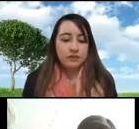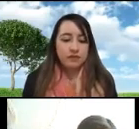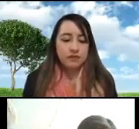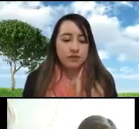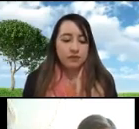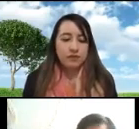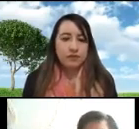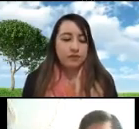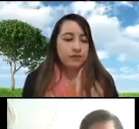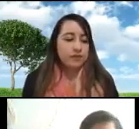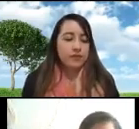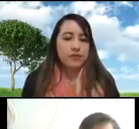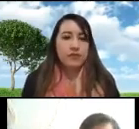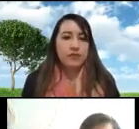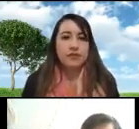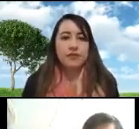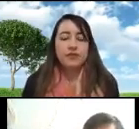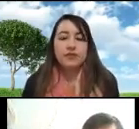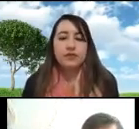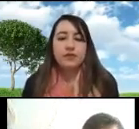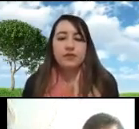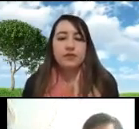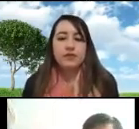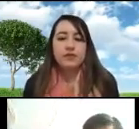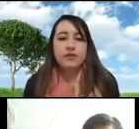lagos o ninguna de las anteriores.